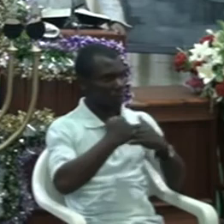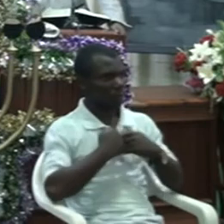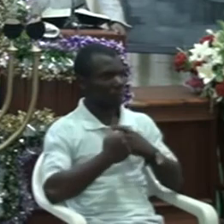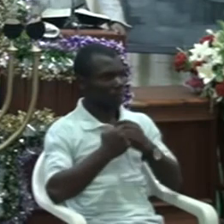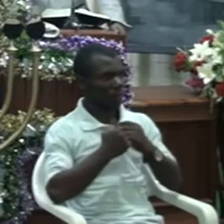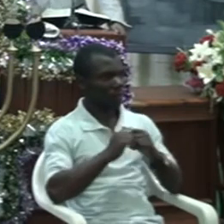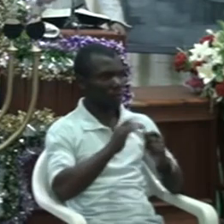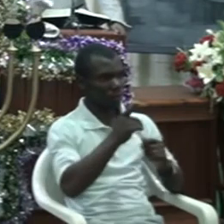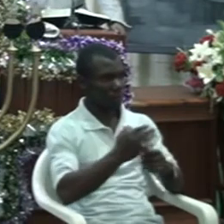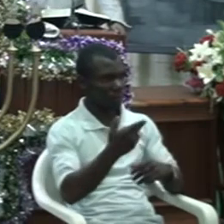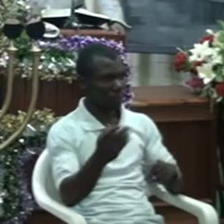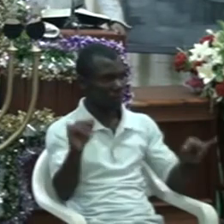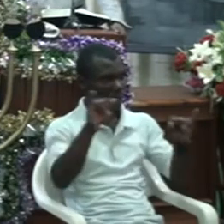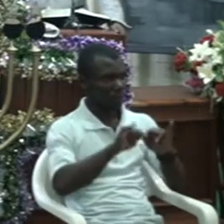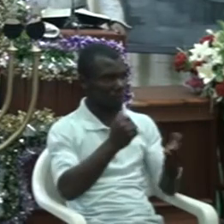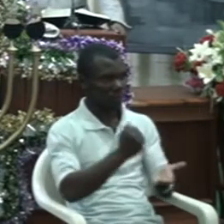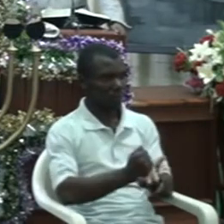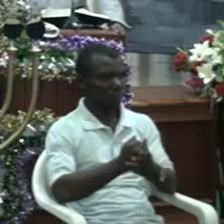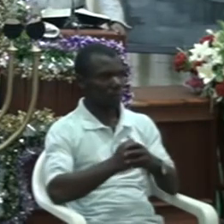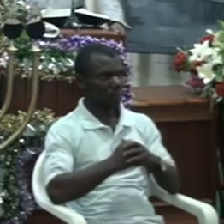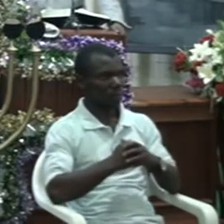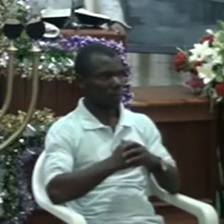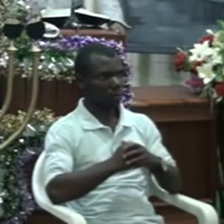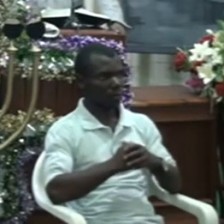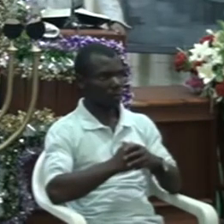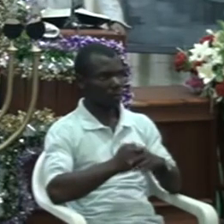C'est ça la chose importante. Amen. Amen.